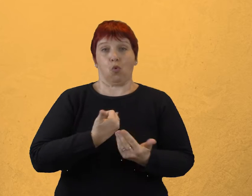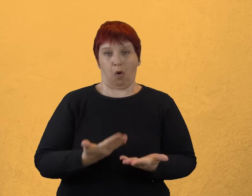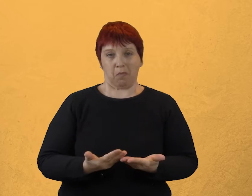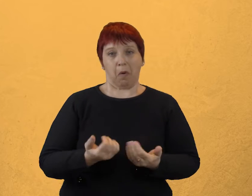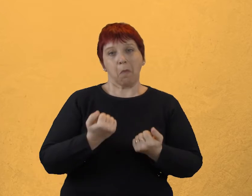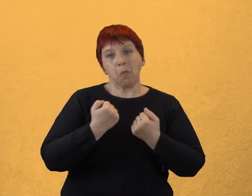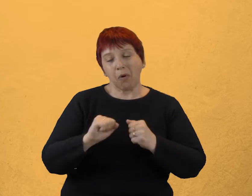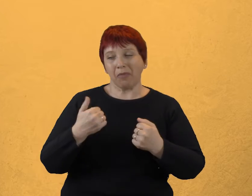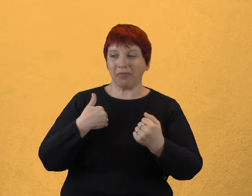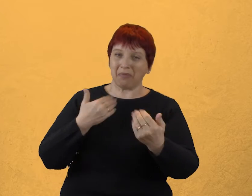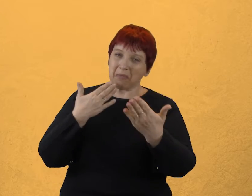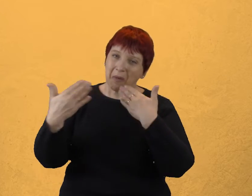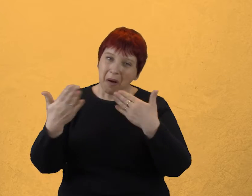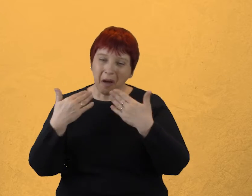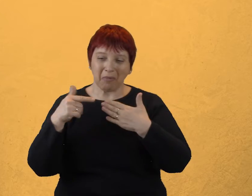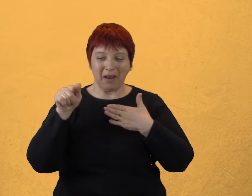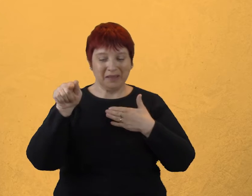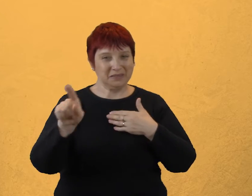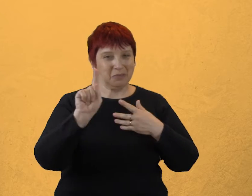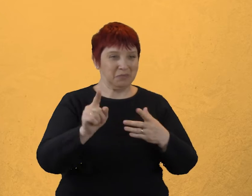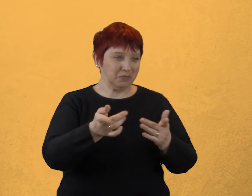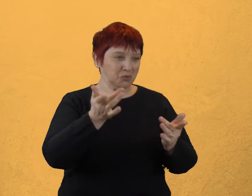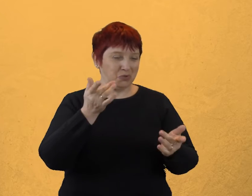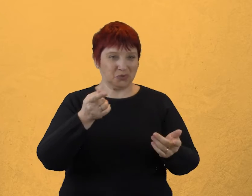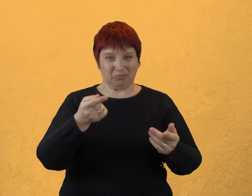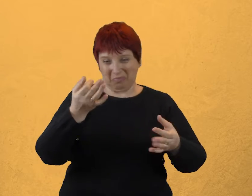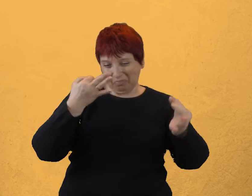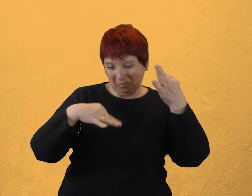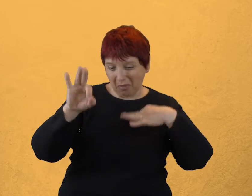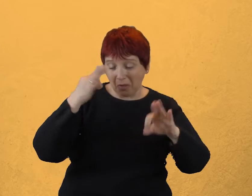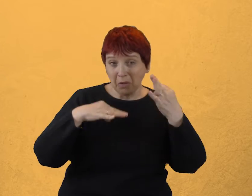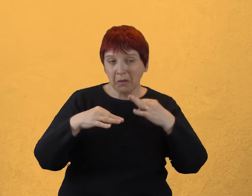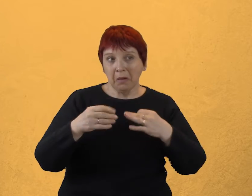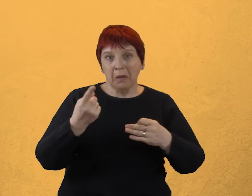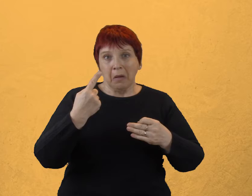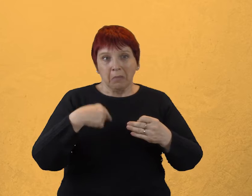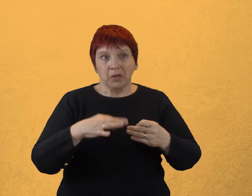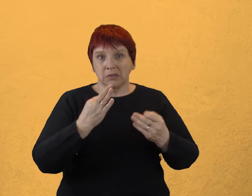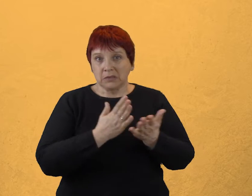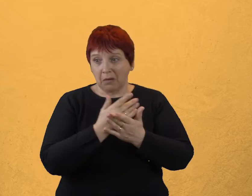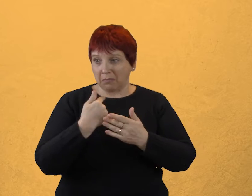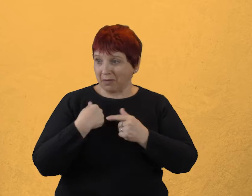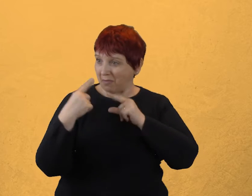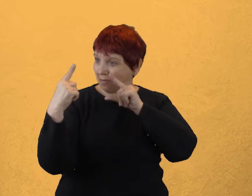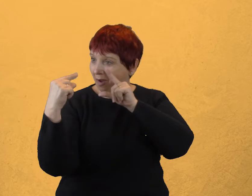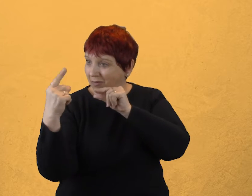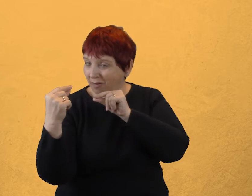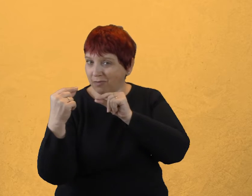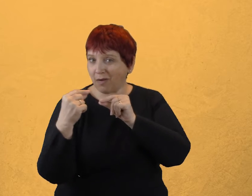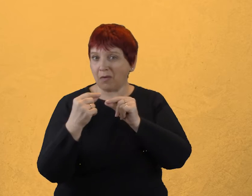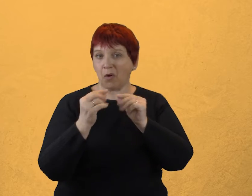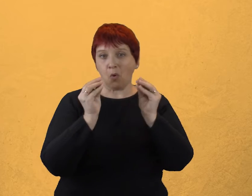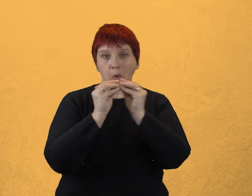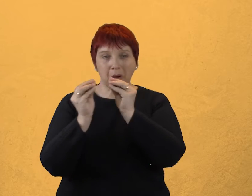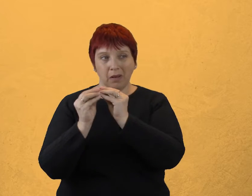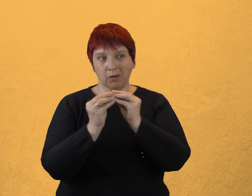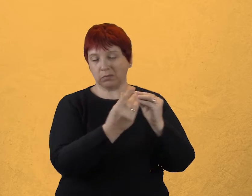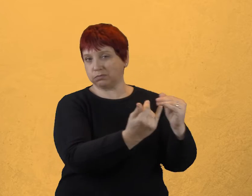Busqué conversar con ella sobre la obra de teatro. Pero enseguida nos hallábamos rodeados de amigas y amigos que hablaban de lo